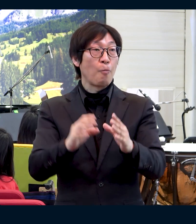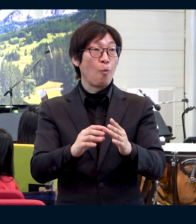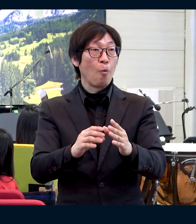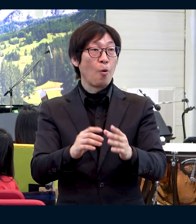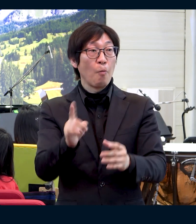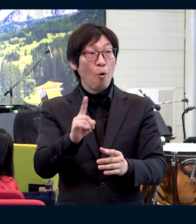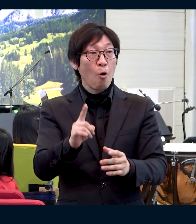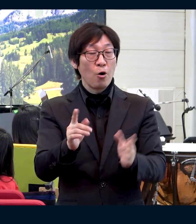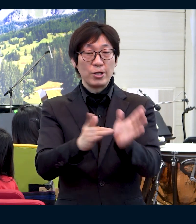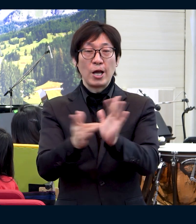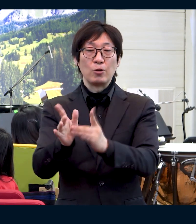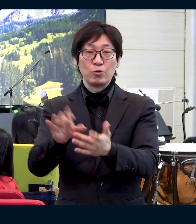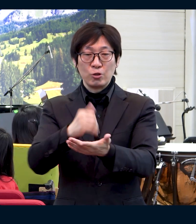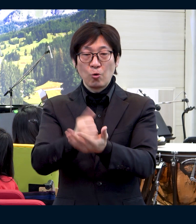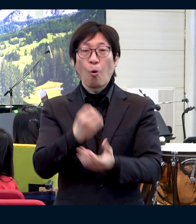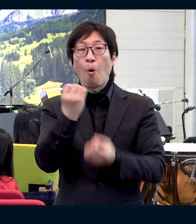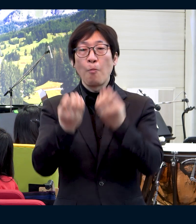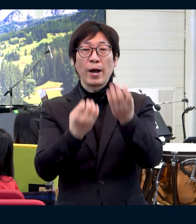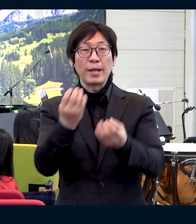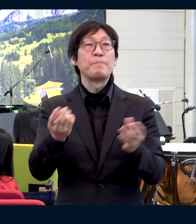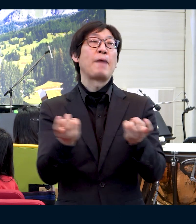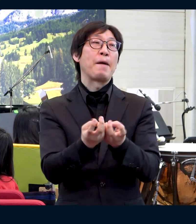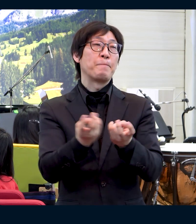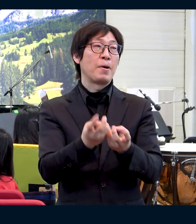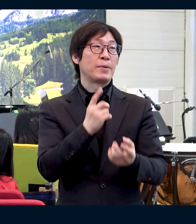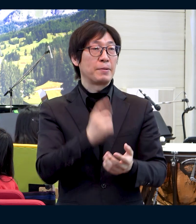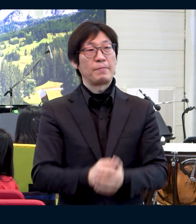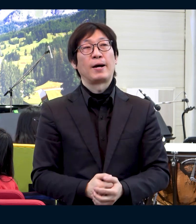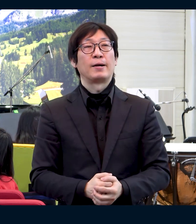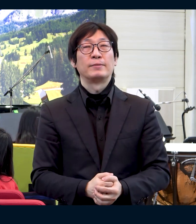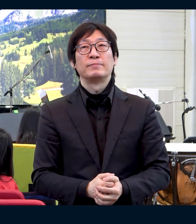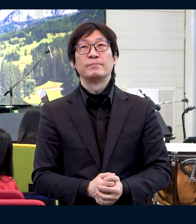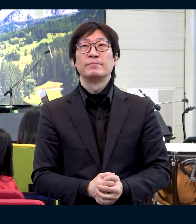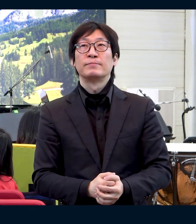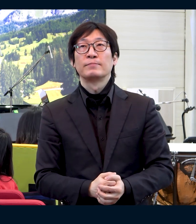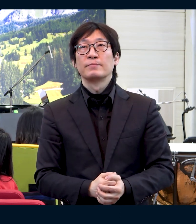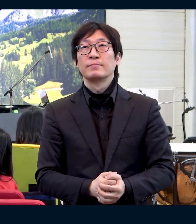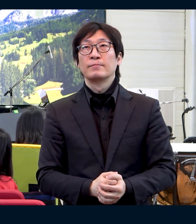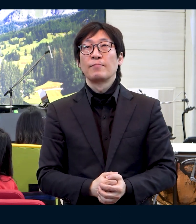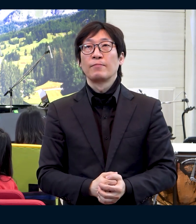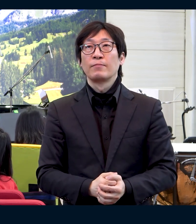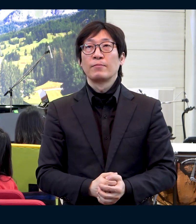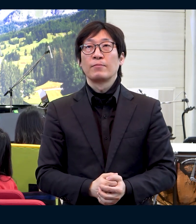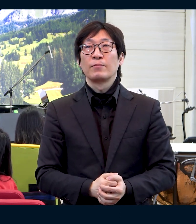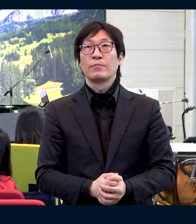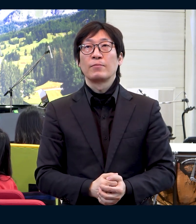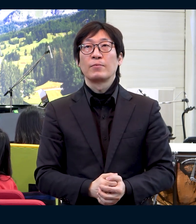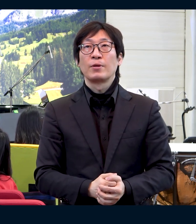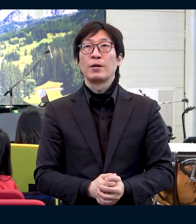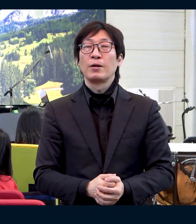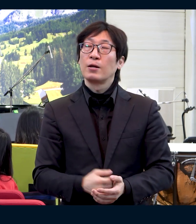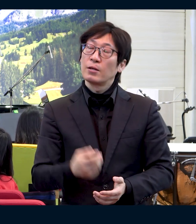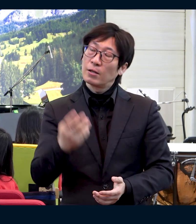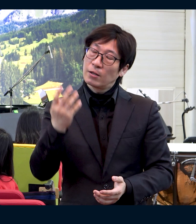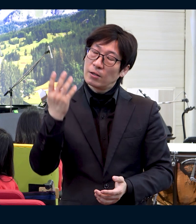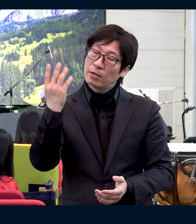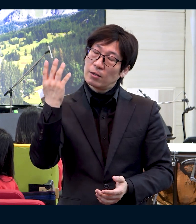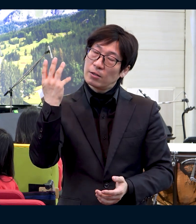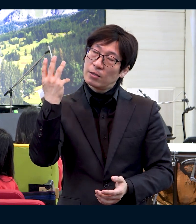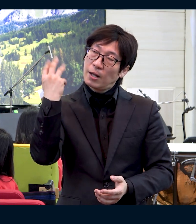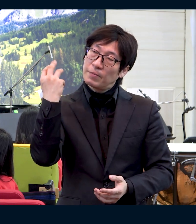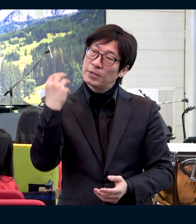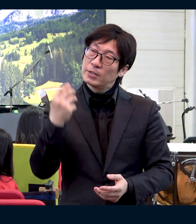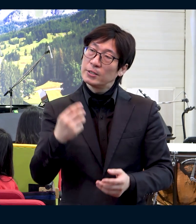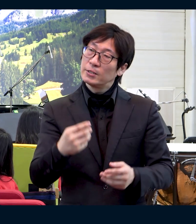가지가 예수 그리스도를 고백하는데 두 가지가 포함된다는 것입니다. 저는 30여 년 전에